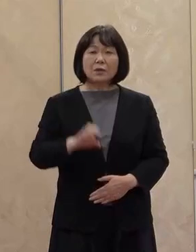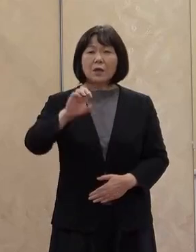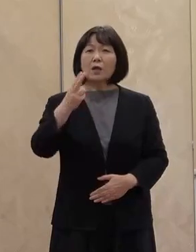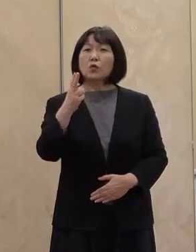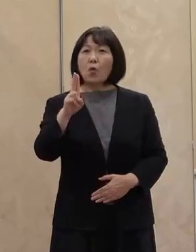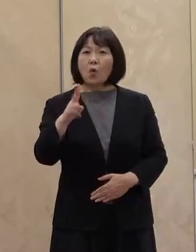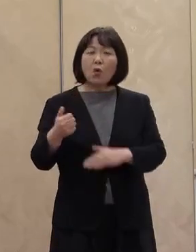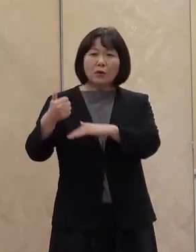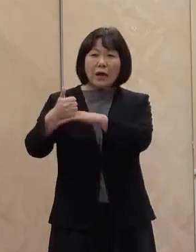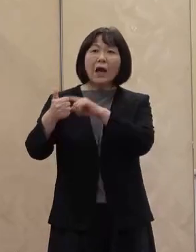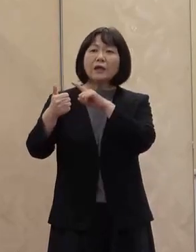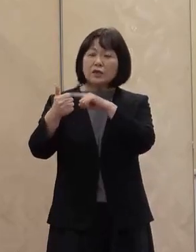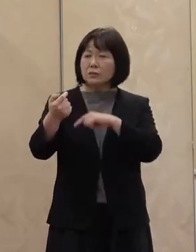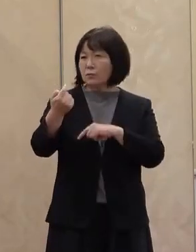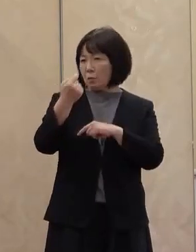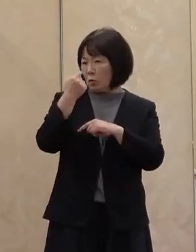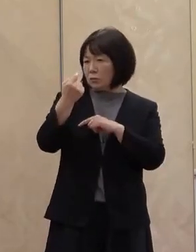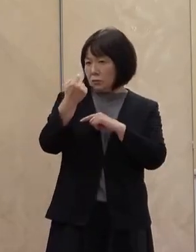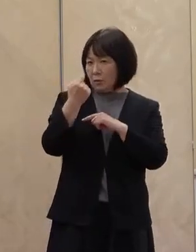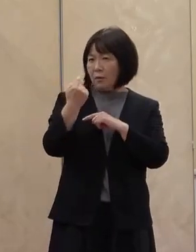も僕と